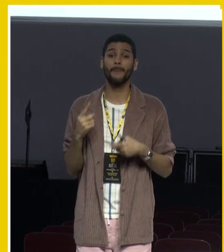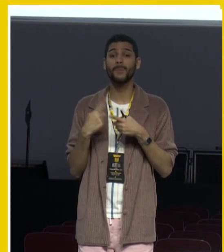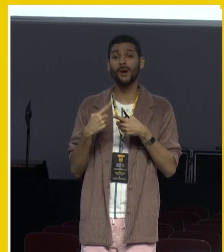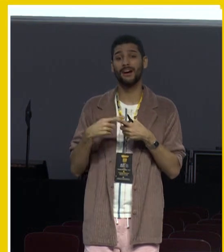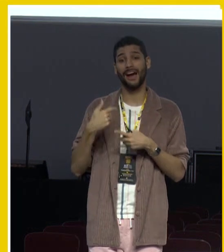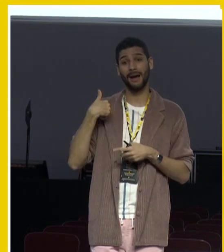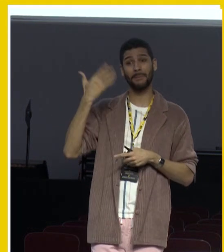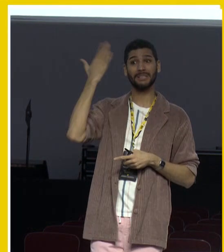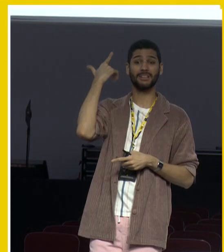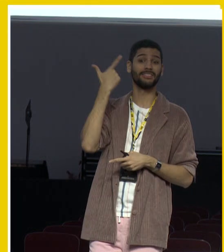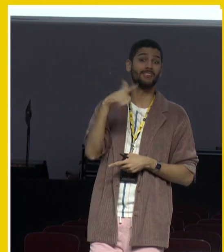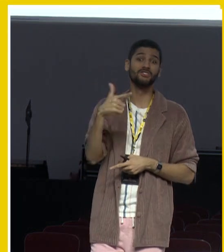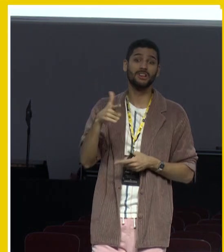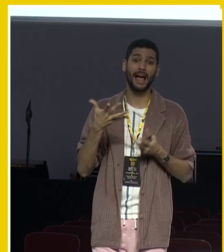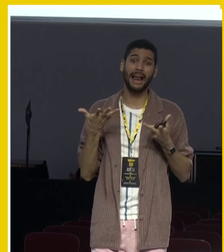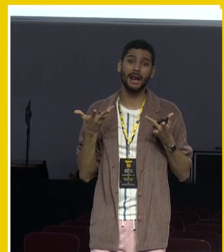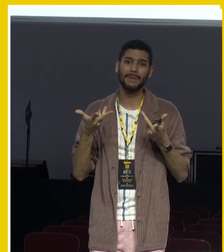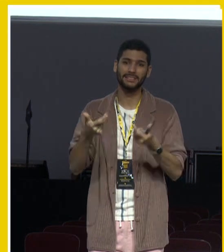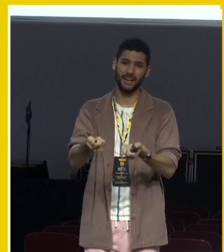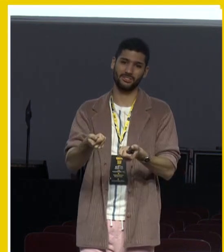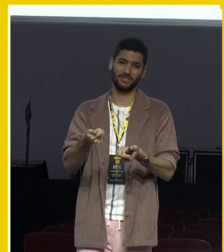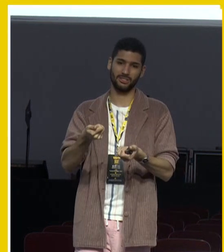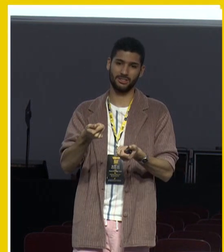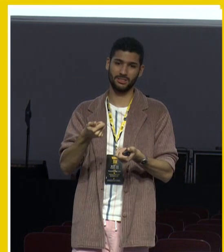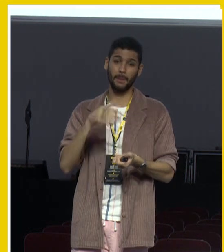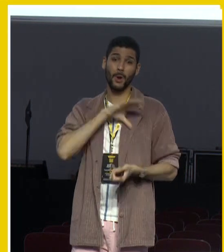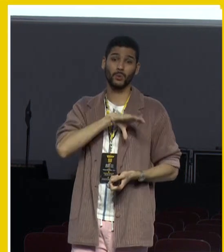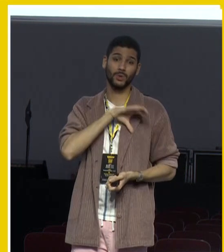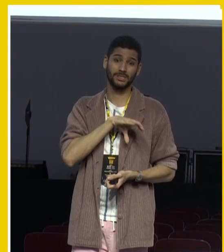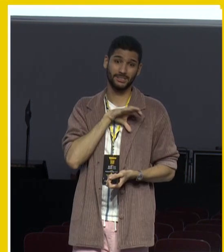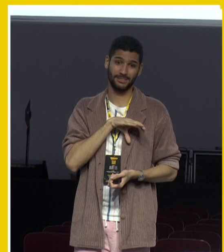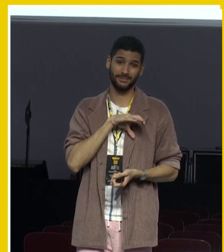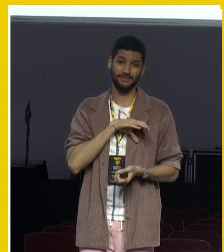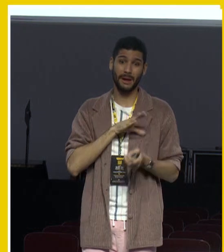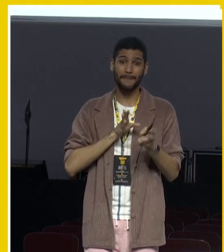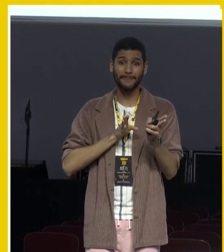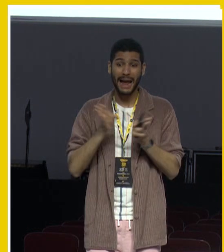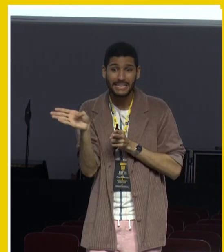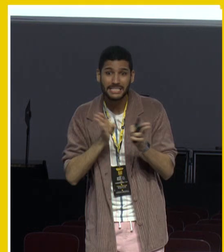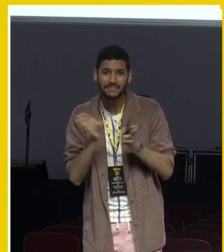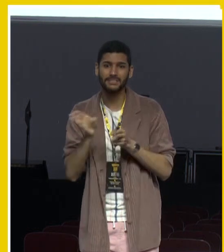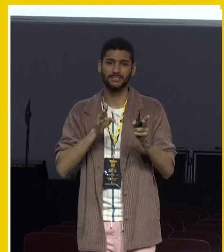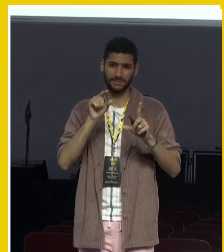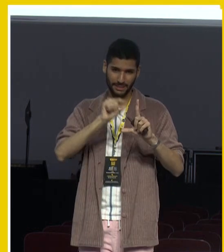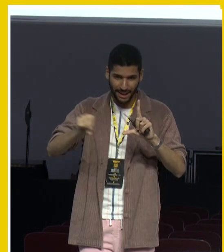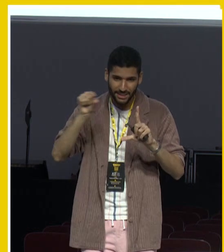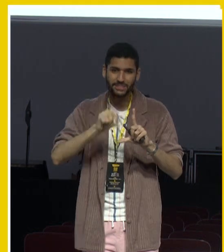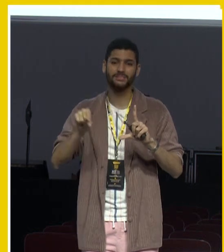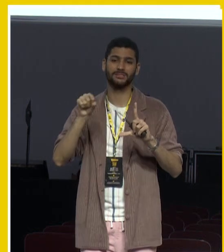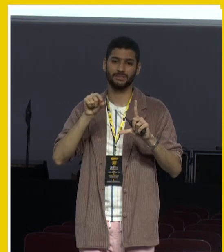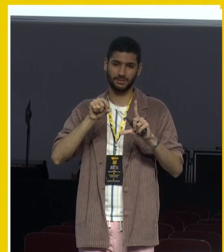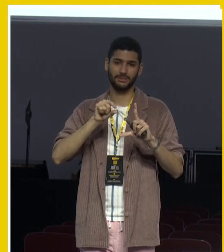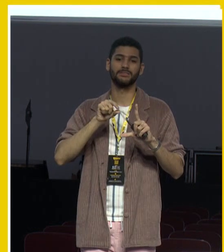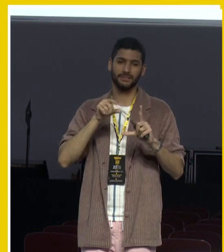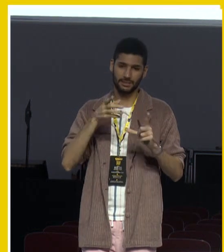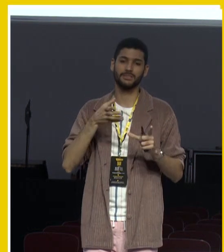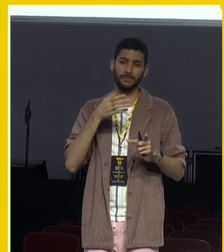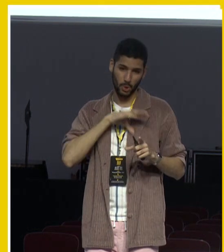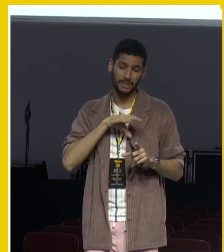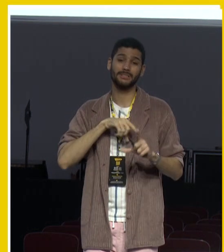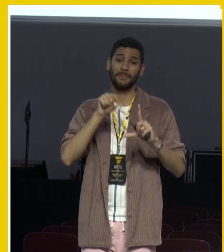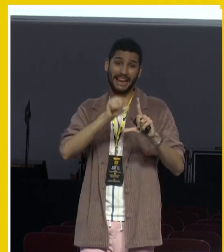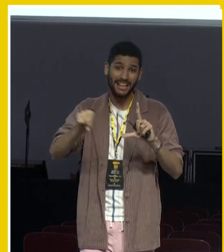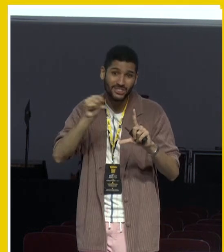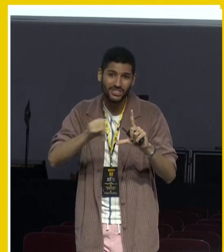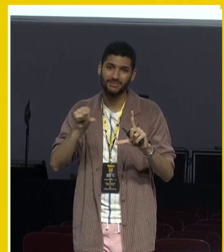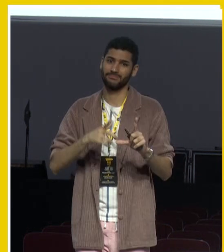só pensar e imaginar a possibilidade porque não tinha a influência ea fluência no português